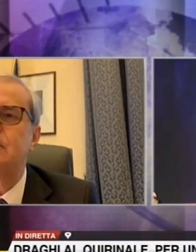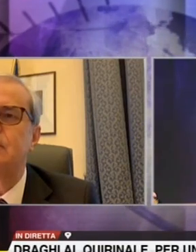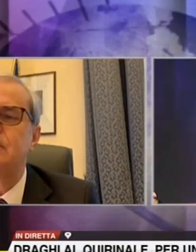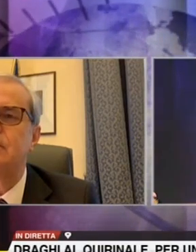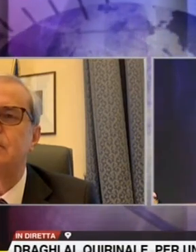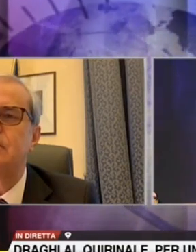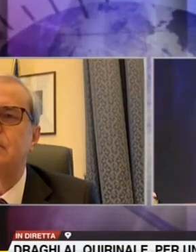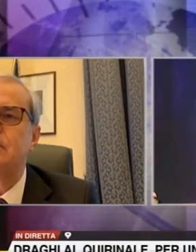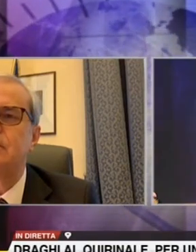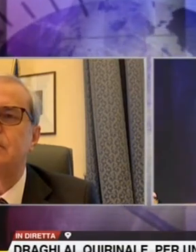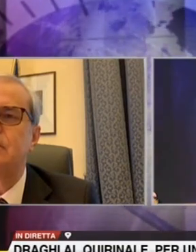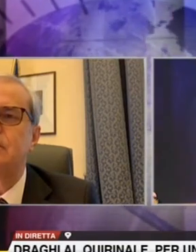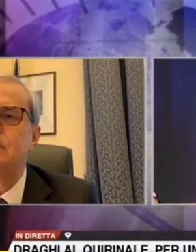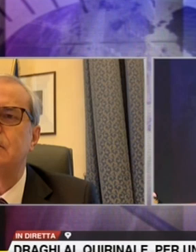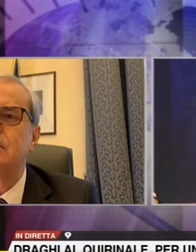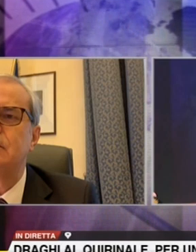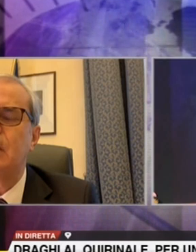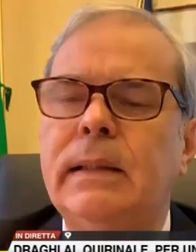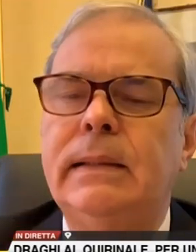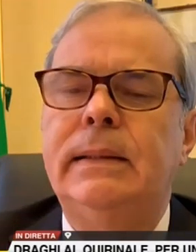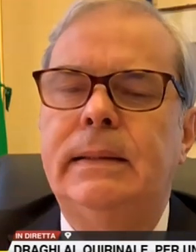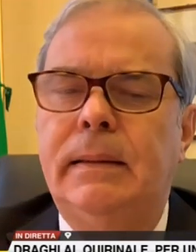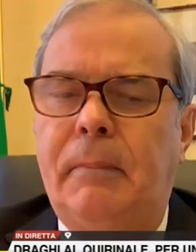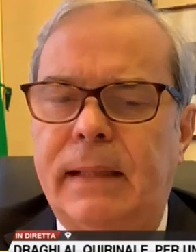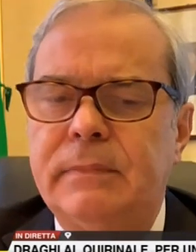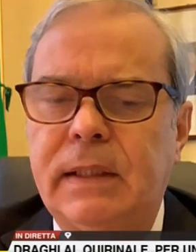governo istituzionale.